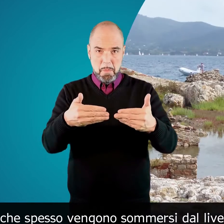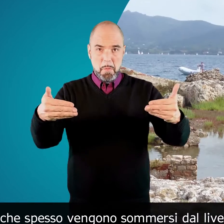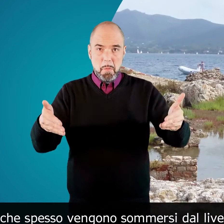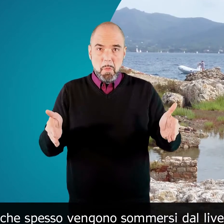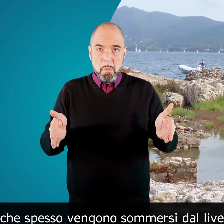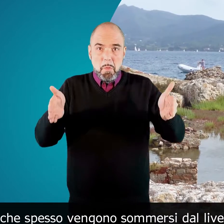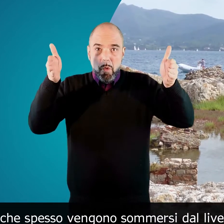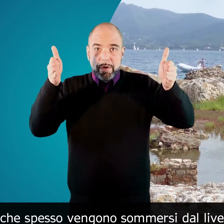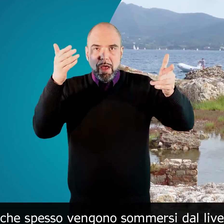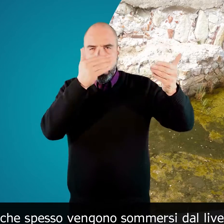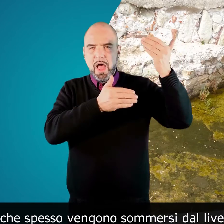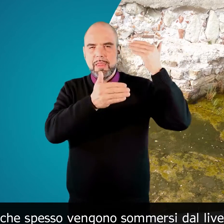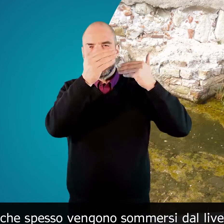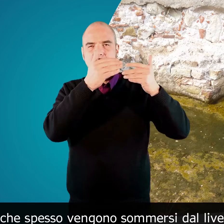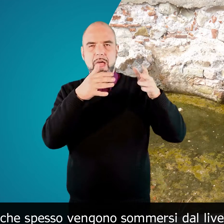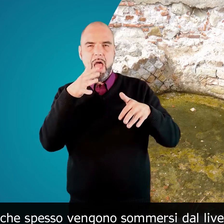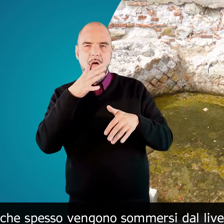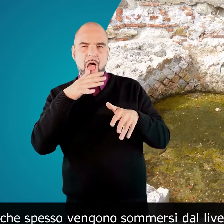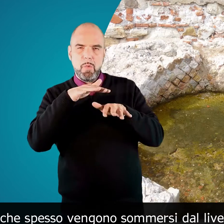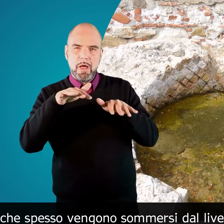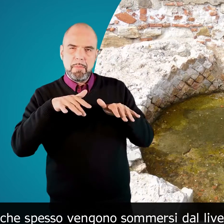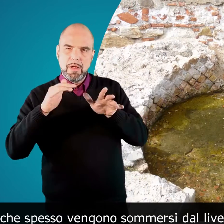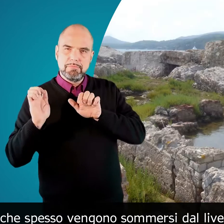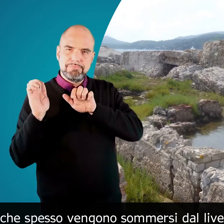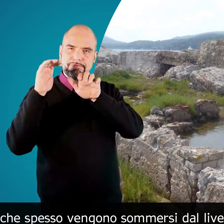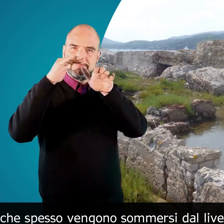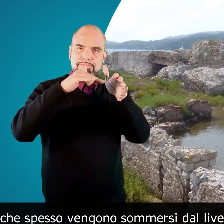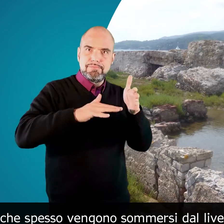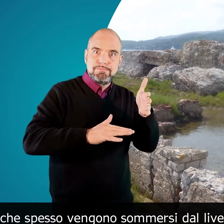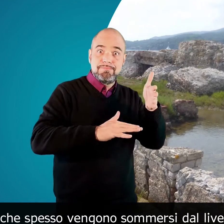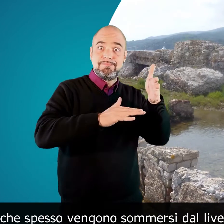I muri antichi, che spesso vengono sommersi dal livello del mare